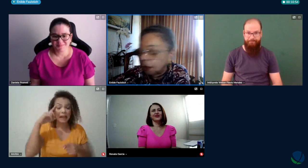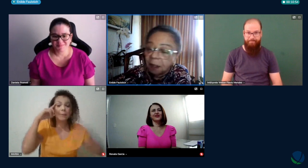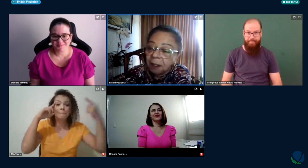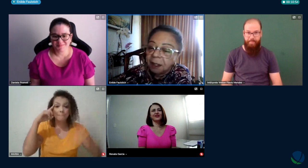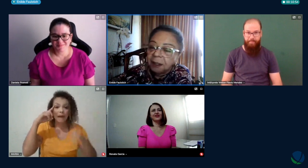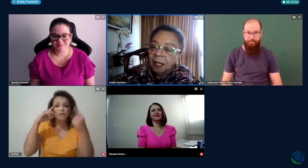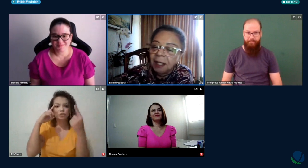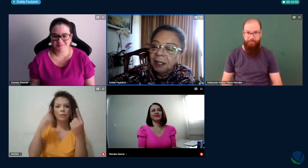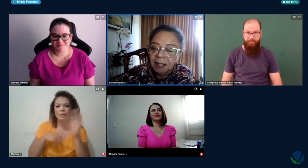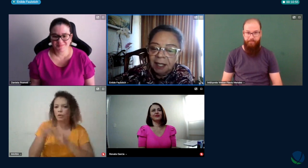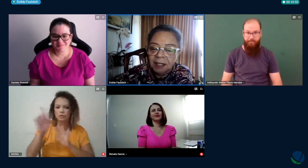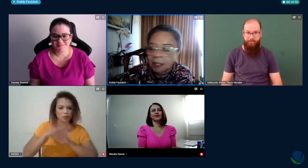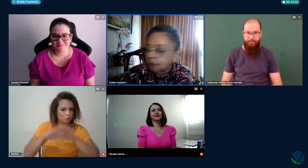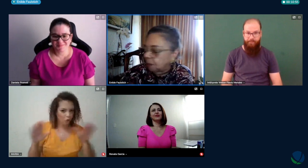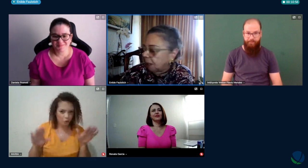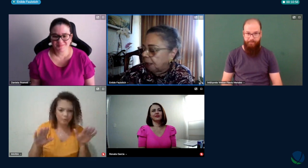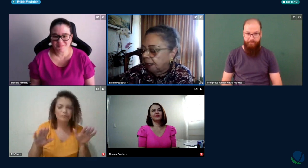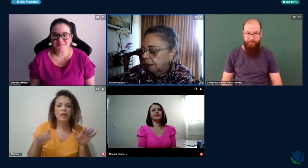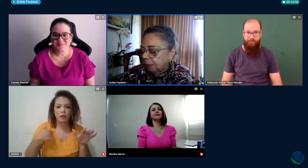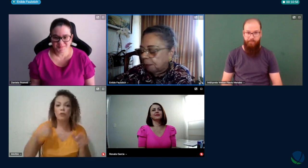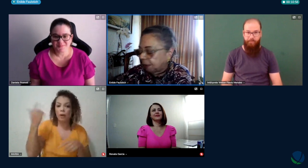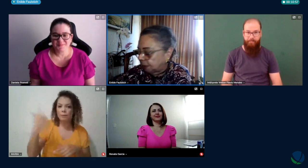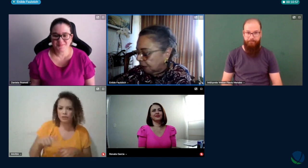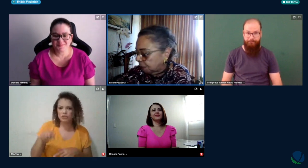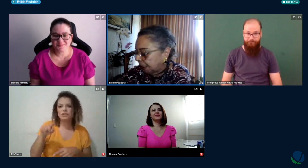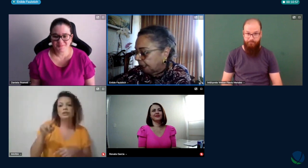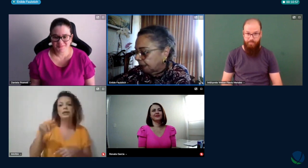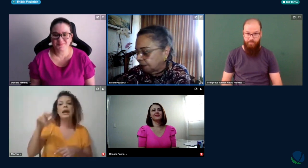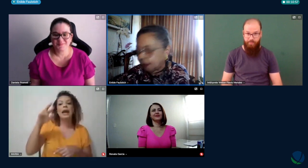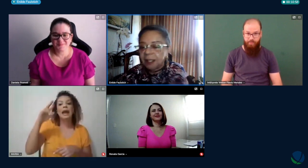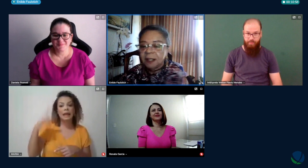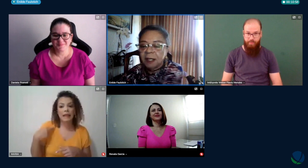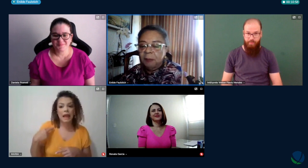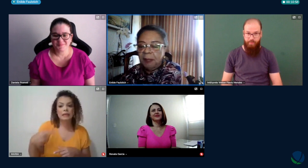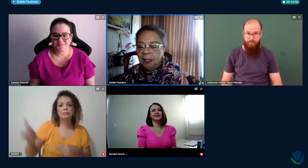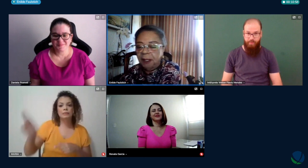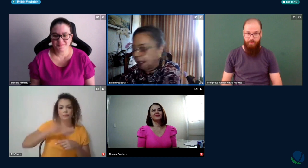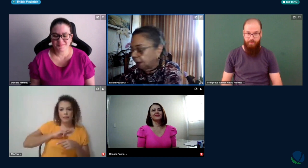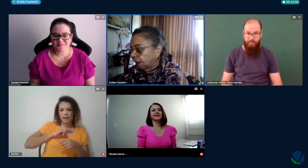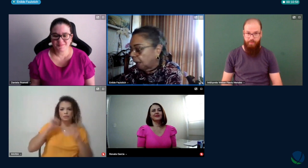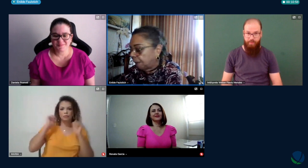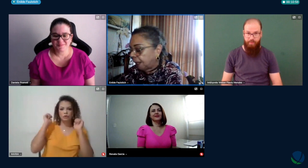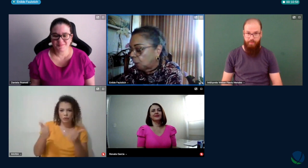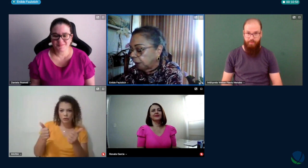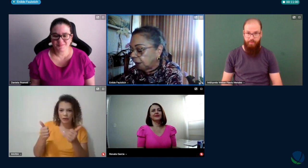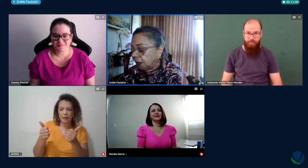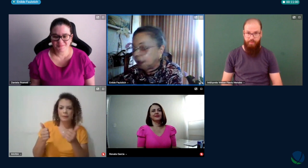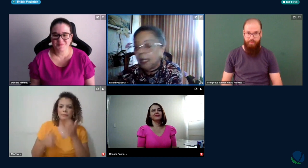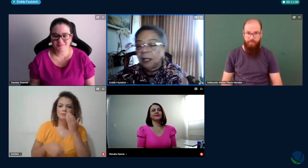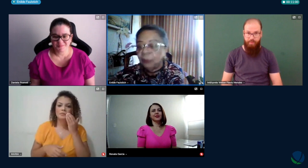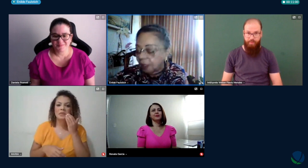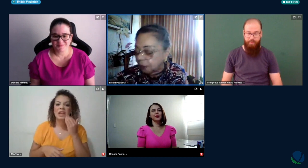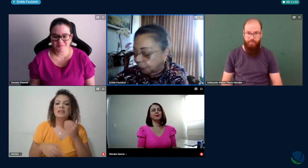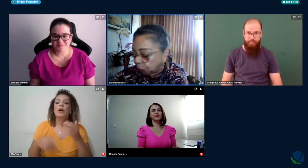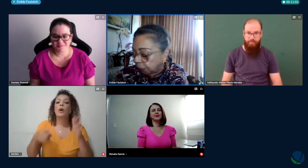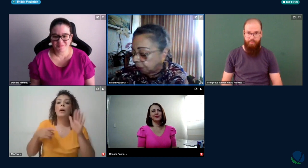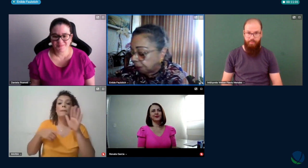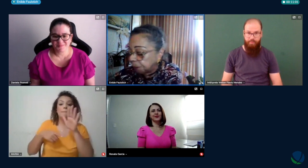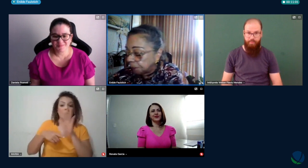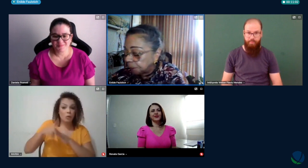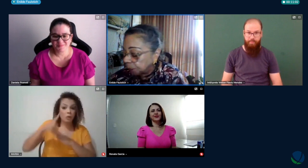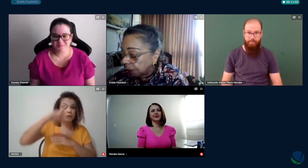fez. E aí você faz para ela, sinaliza aí para a Renata. A pergunta que Daniela fez